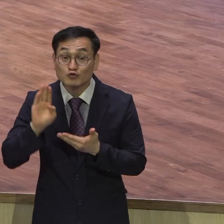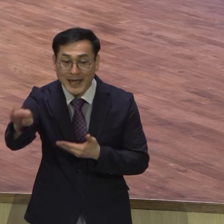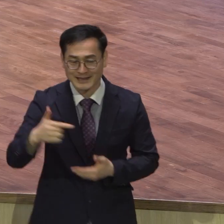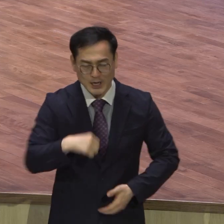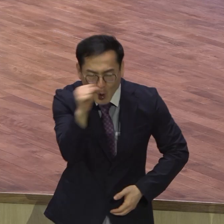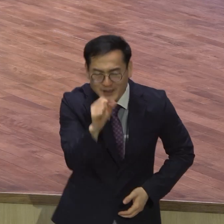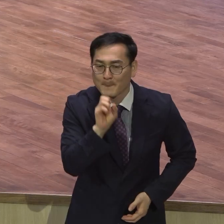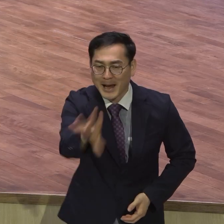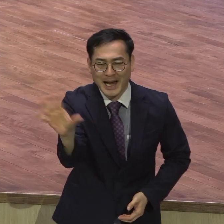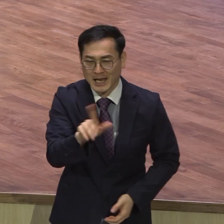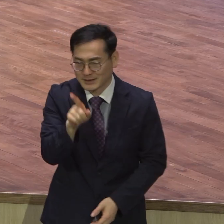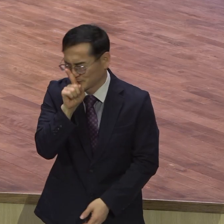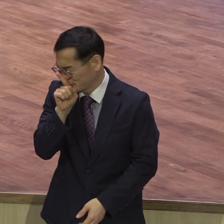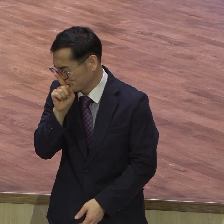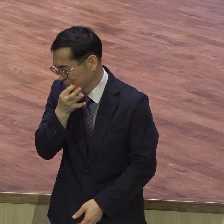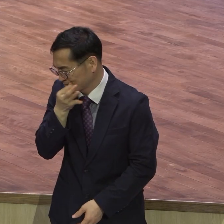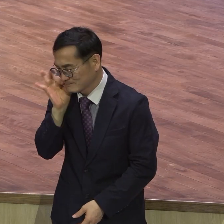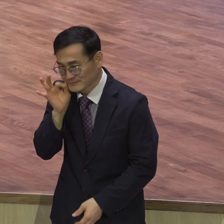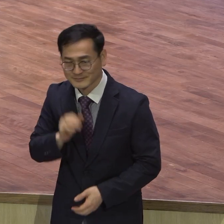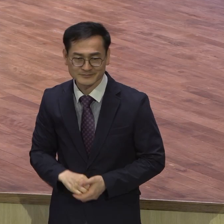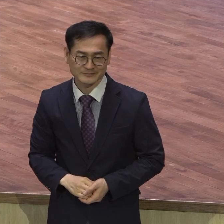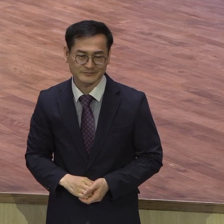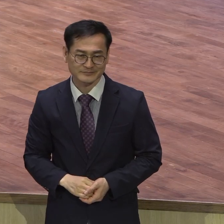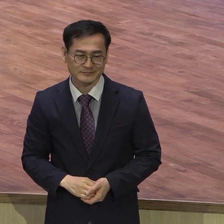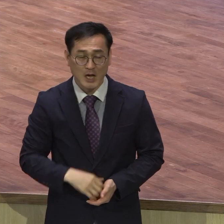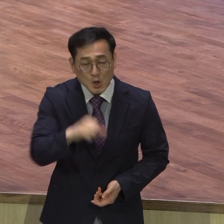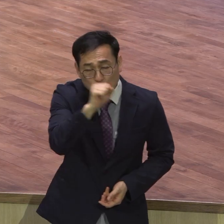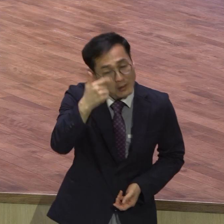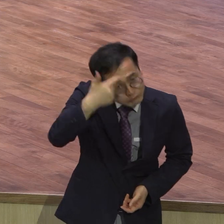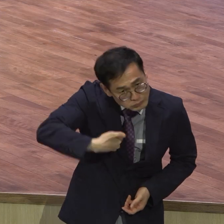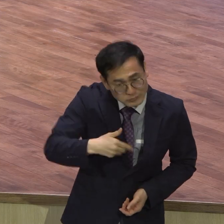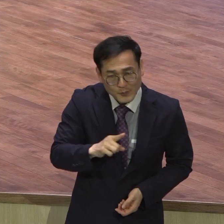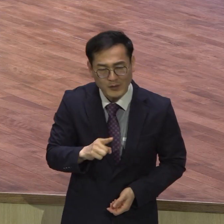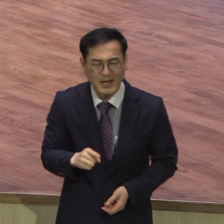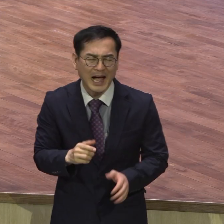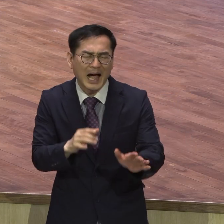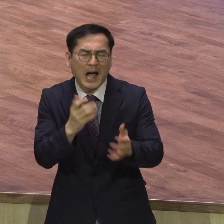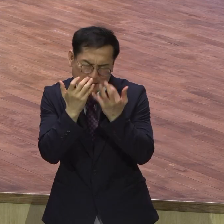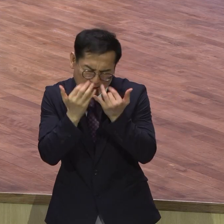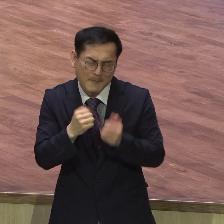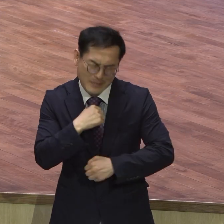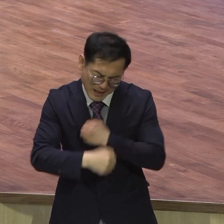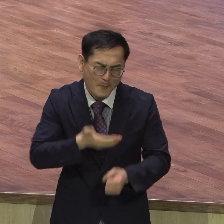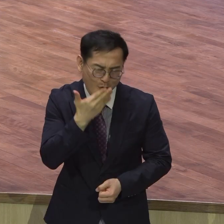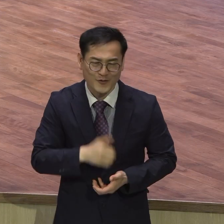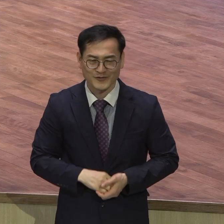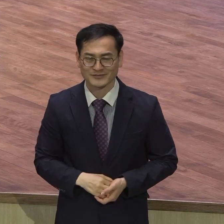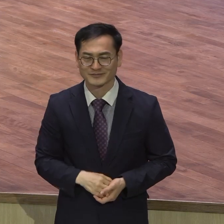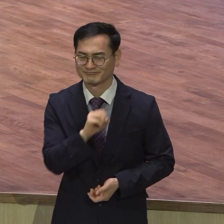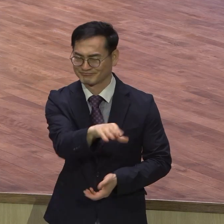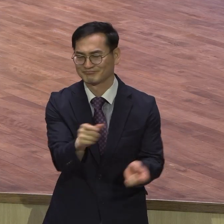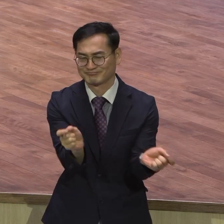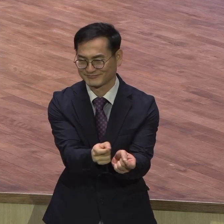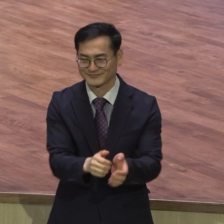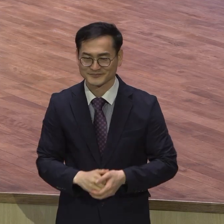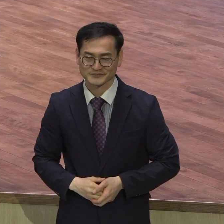안 해요. 목사님 뭘 좋아하면 안 먹거나 안 먹거나 그런데 이 목사님이